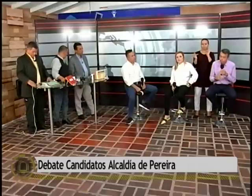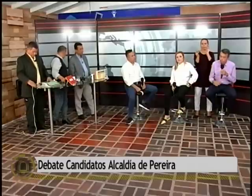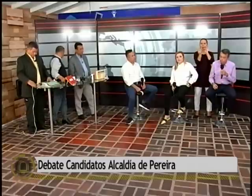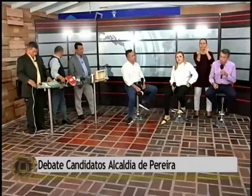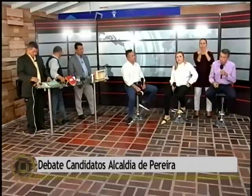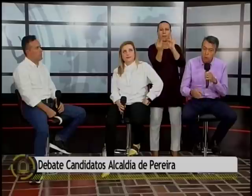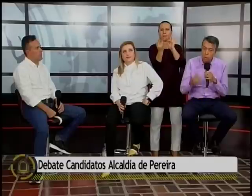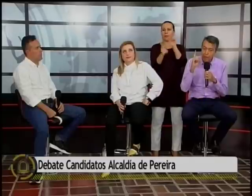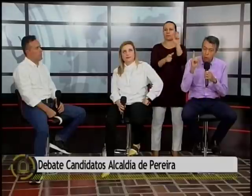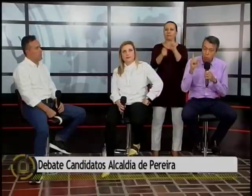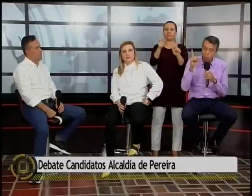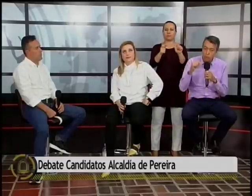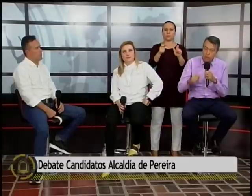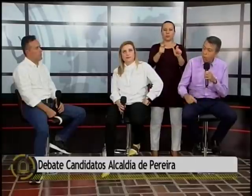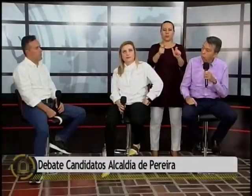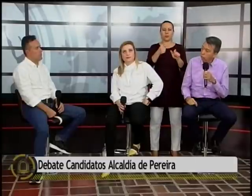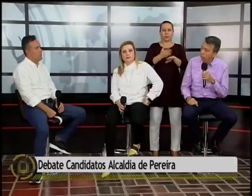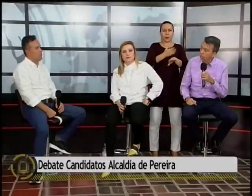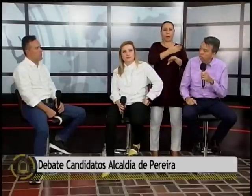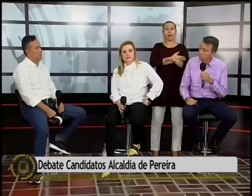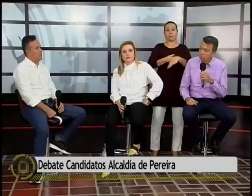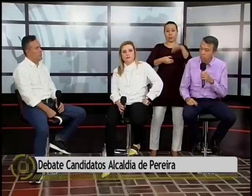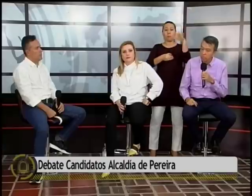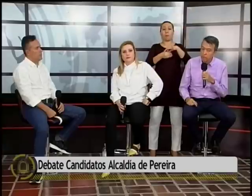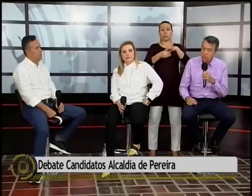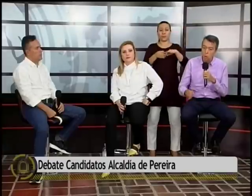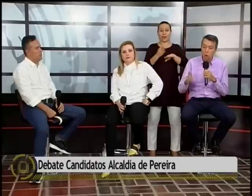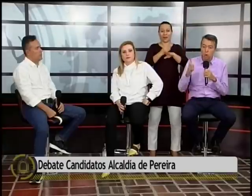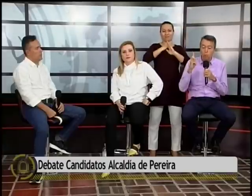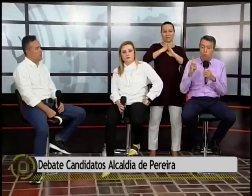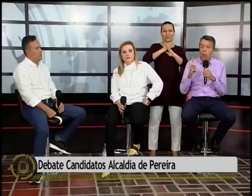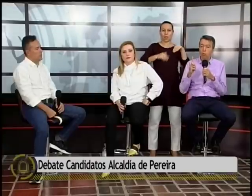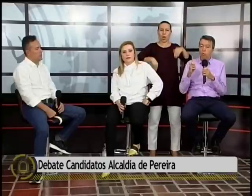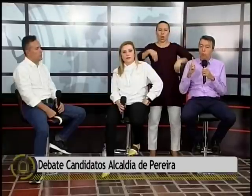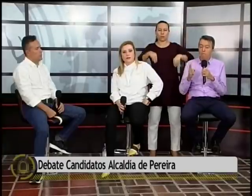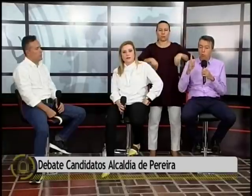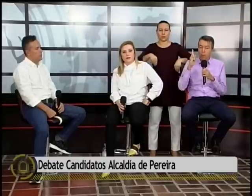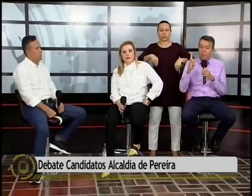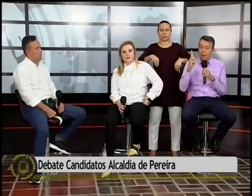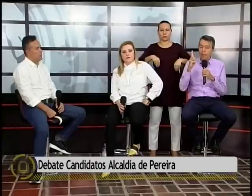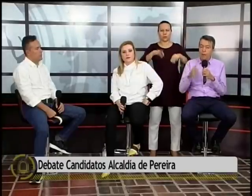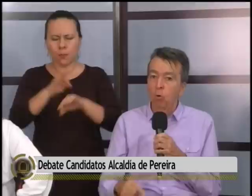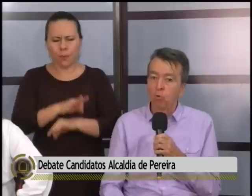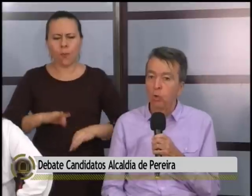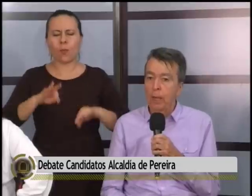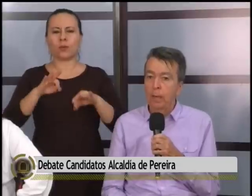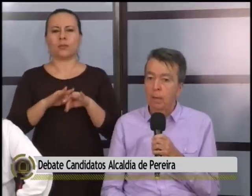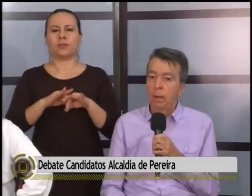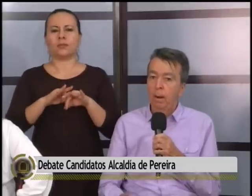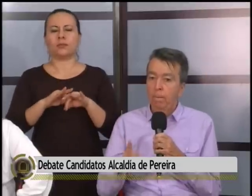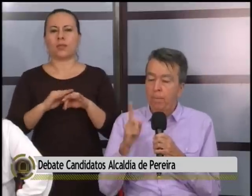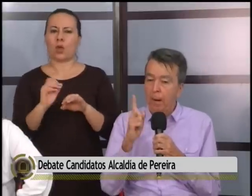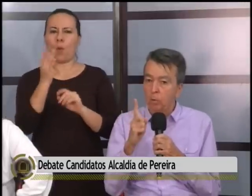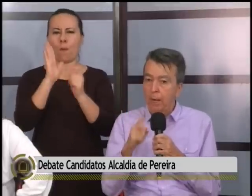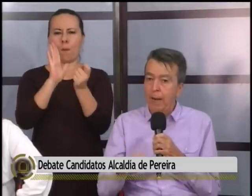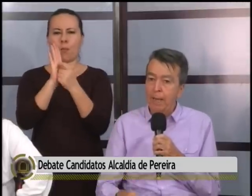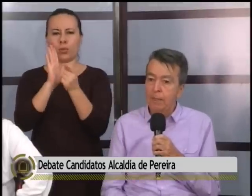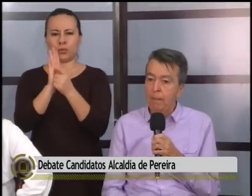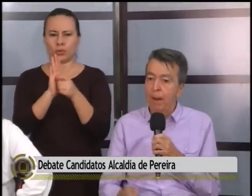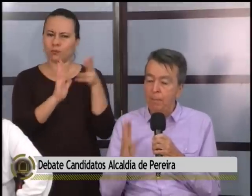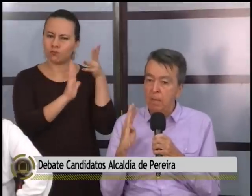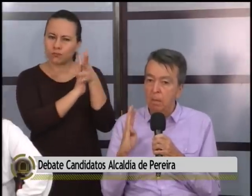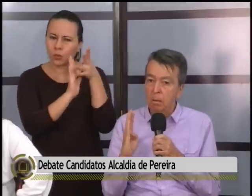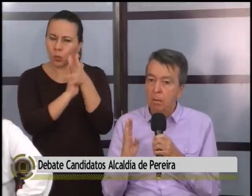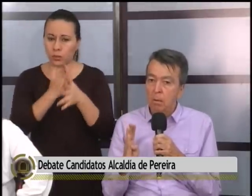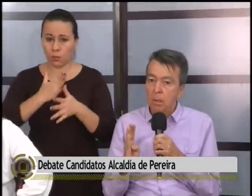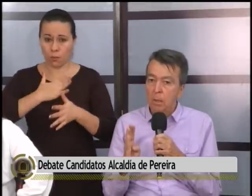gente. Yo voté la consulta anticorrupción y uno de los puntos fundamentales de la consulta para contarle a la gente,